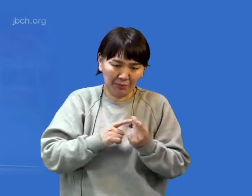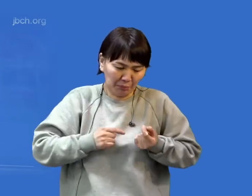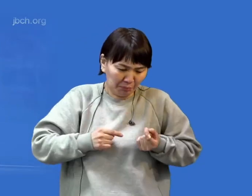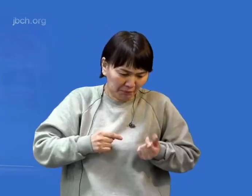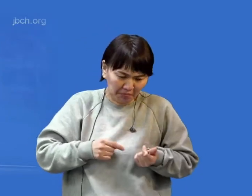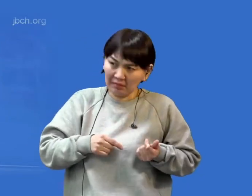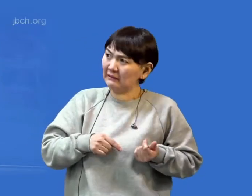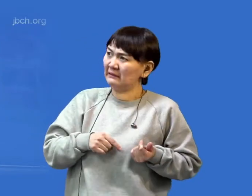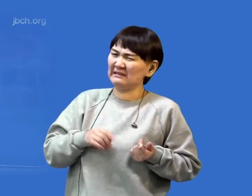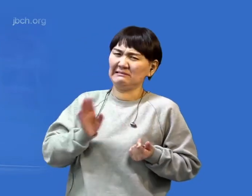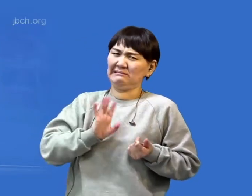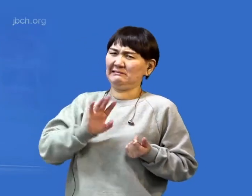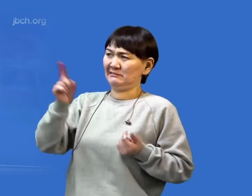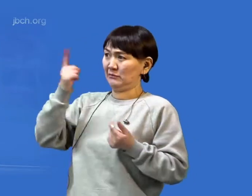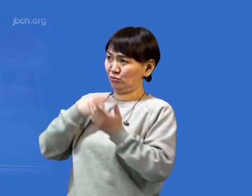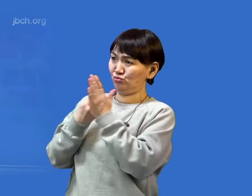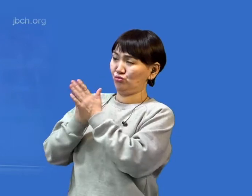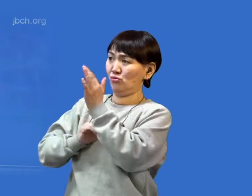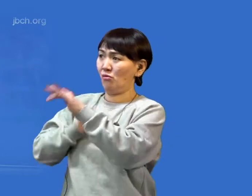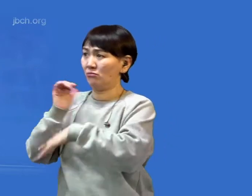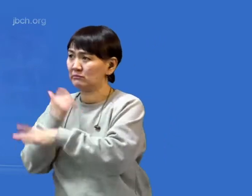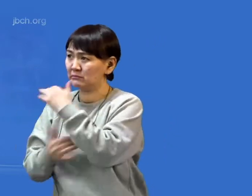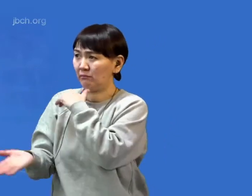Тэнд очил бүгдээрээ өгөх юм байна.